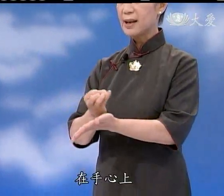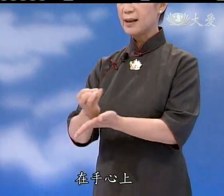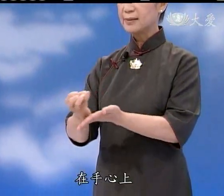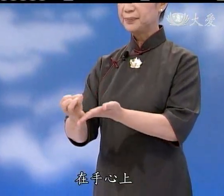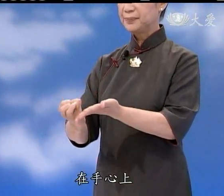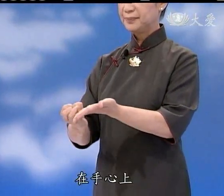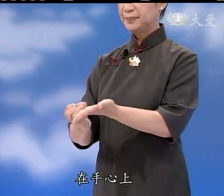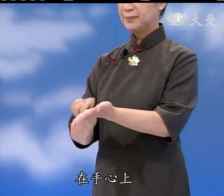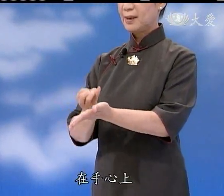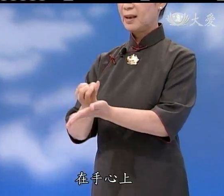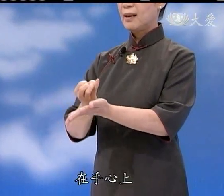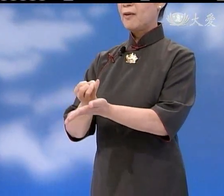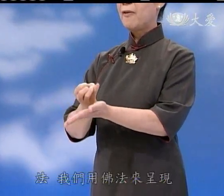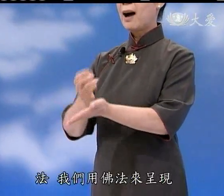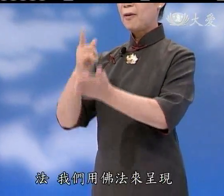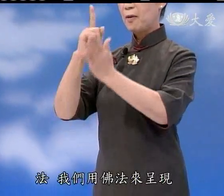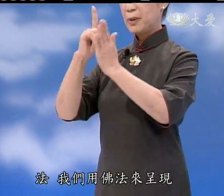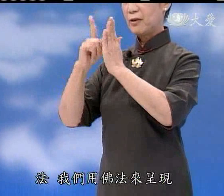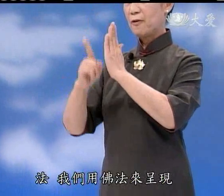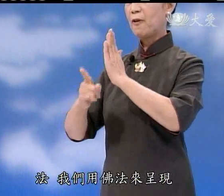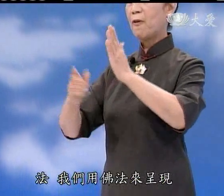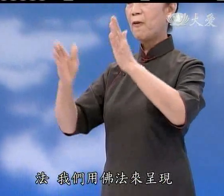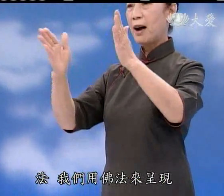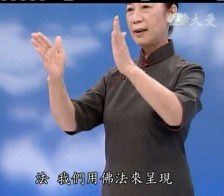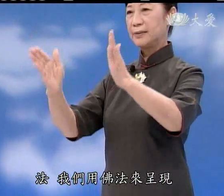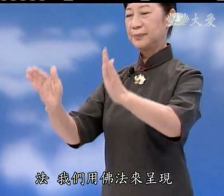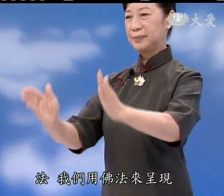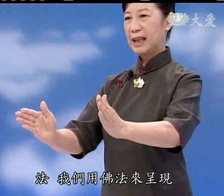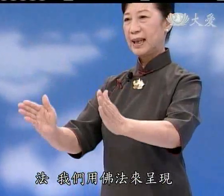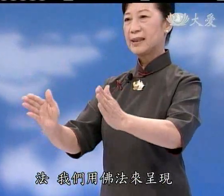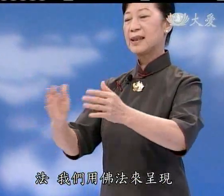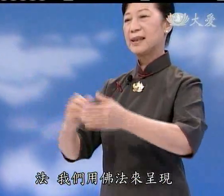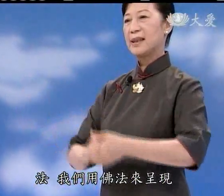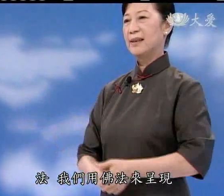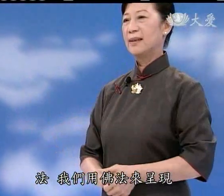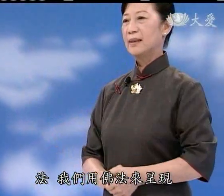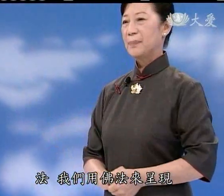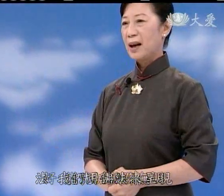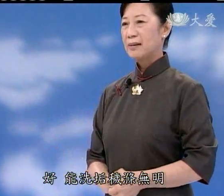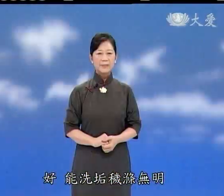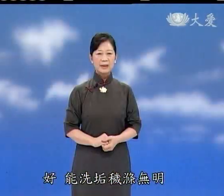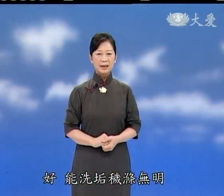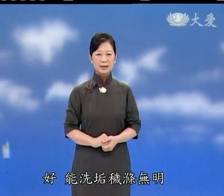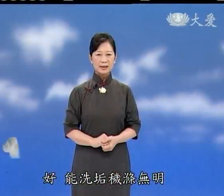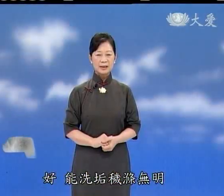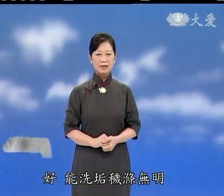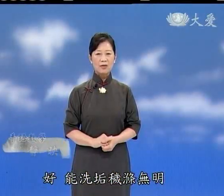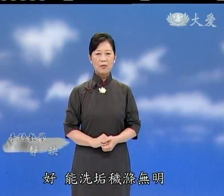上，法我们用佛法来呈现。好，能洗过